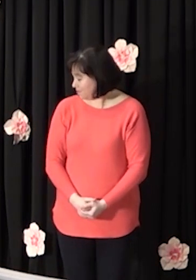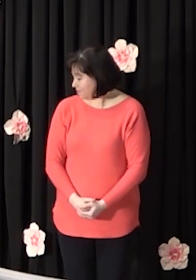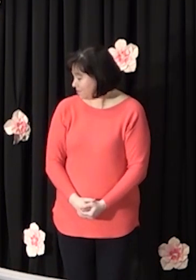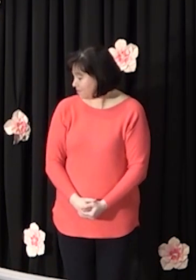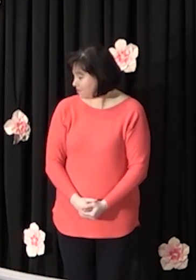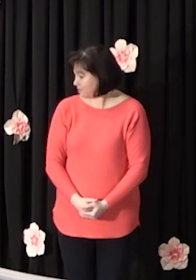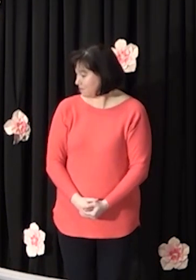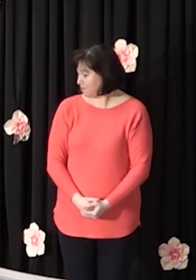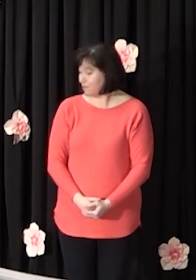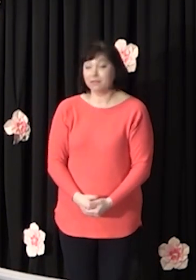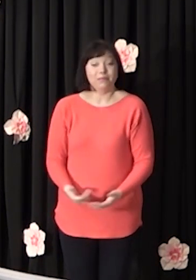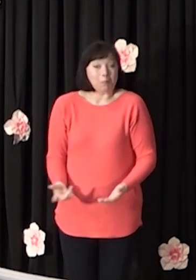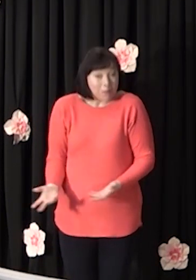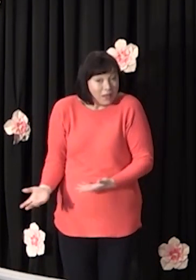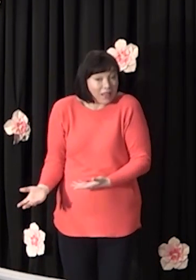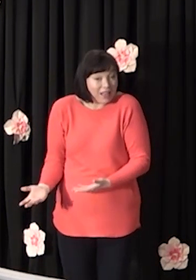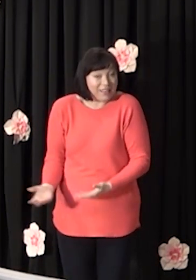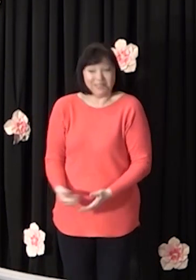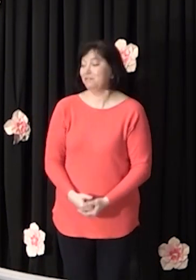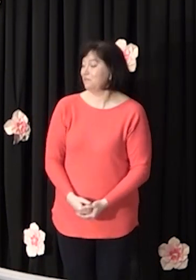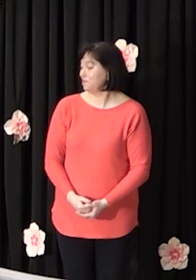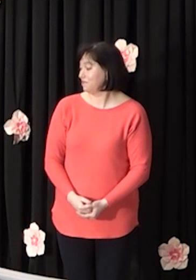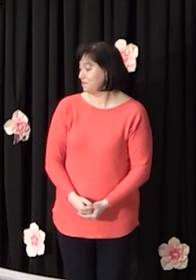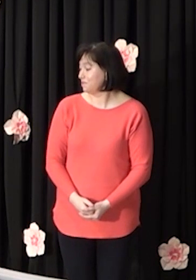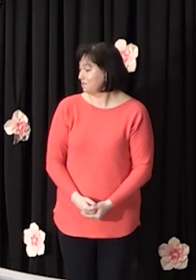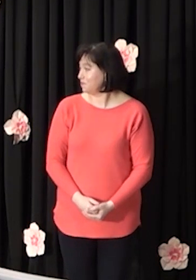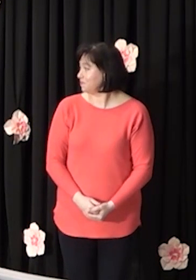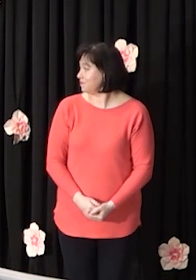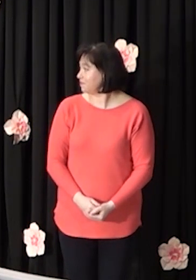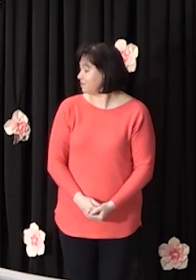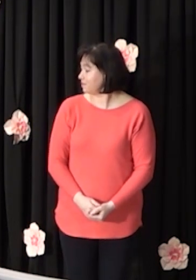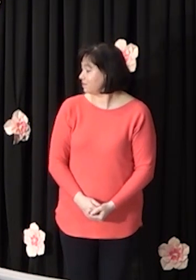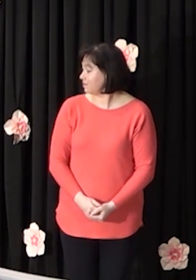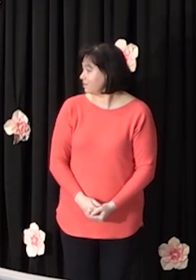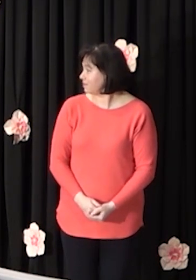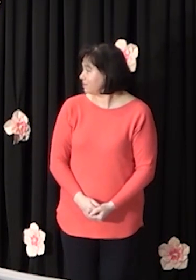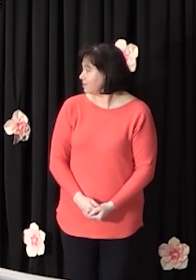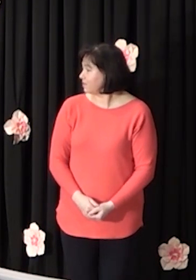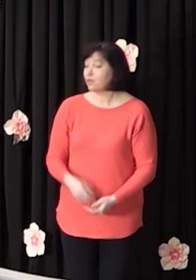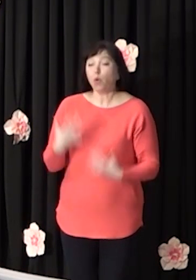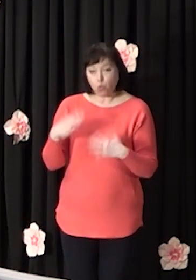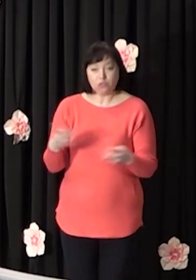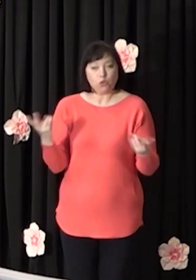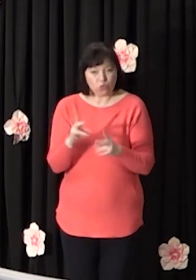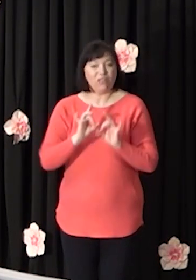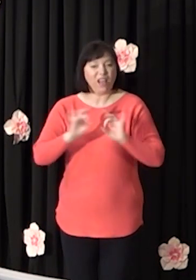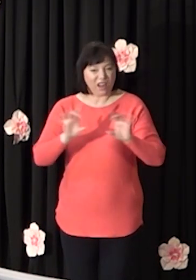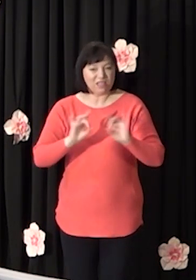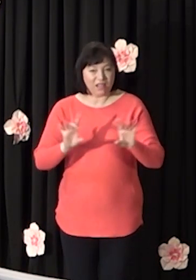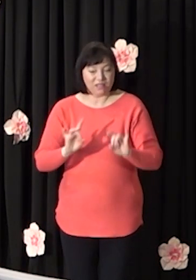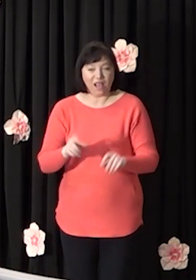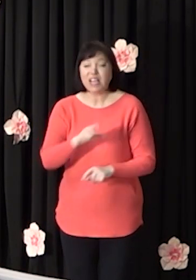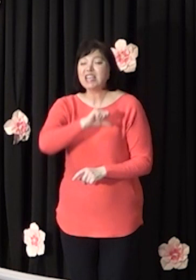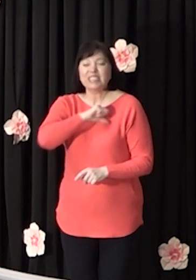делаю магический жест, и здесь появляется еще одна бутылка. Наверное, наступило время рассказать вам